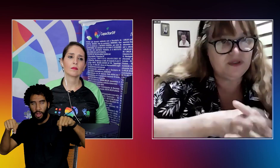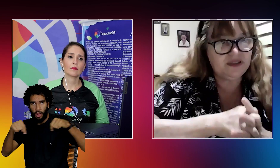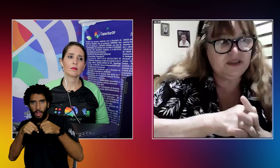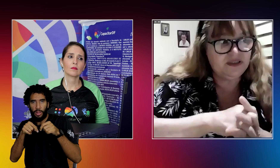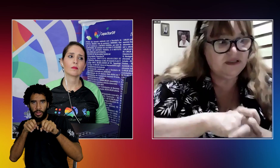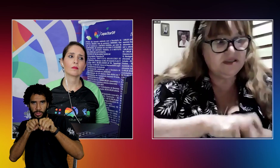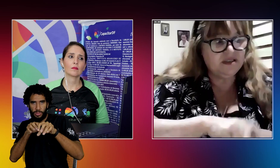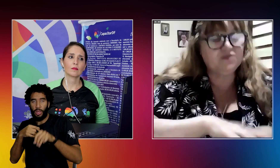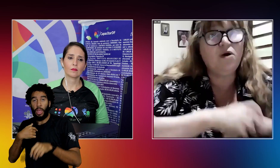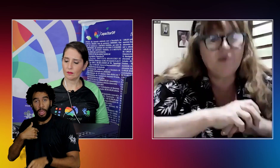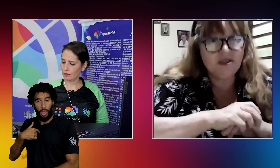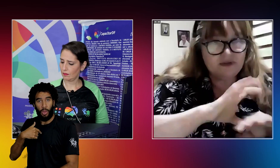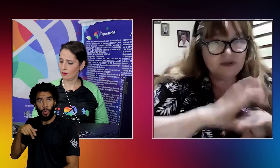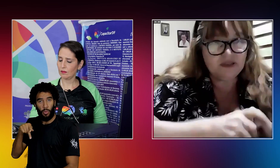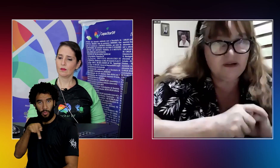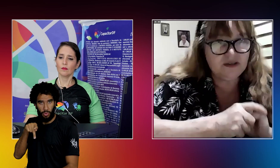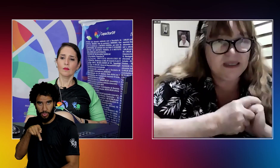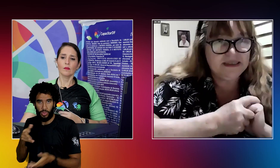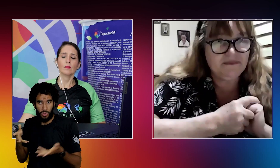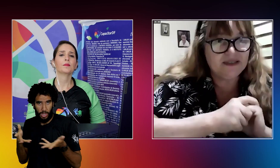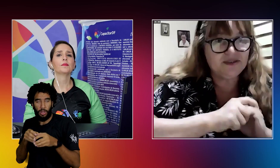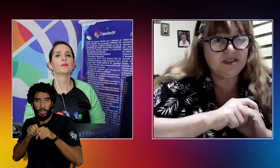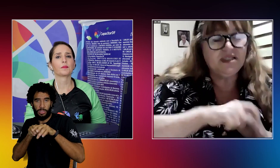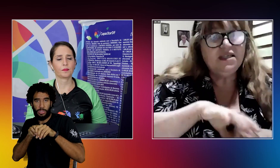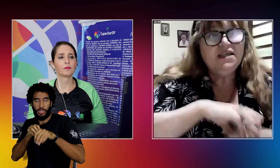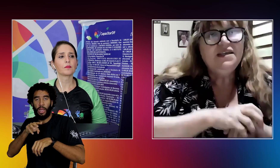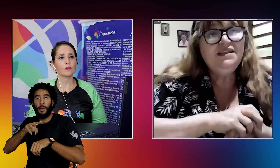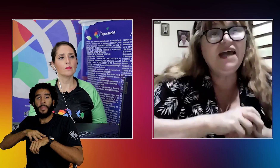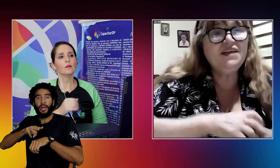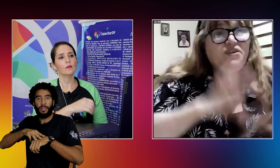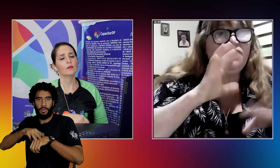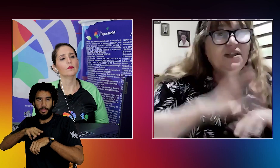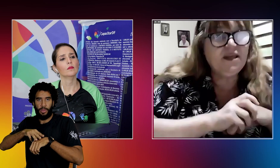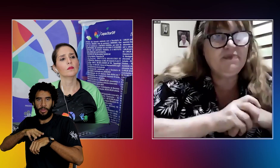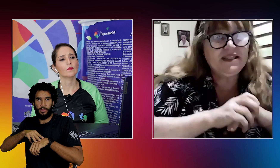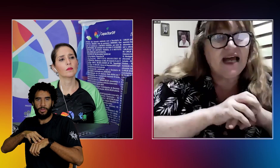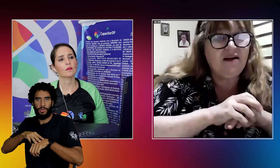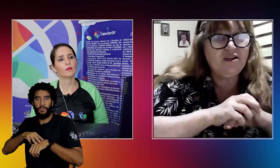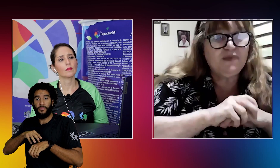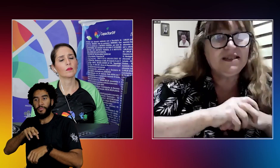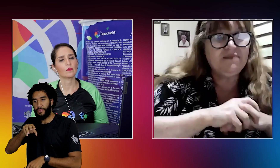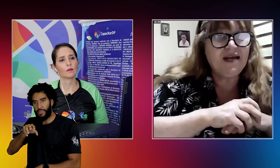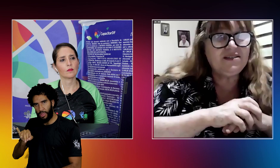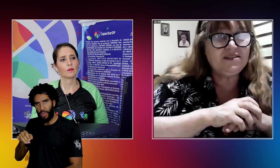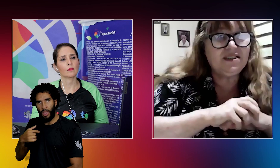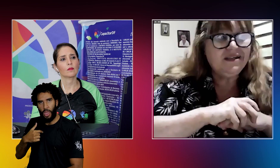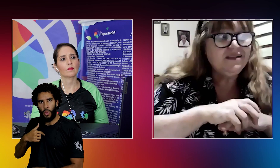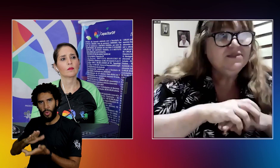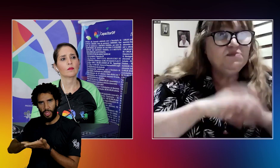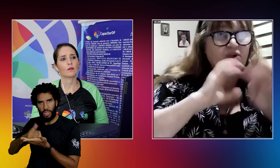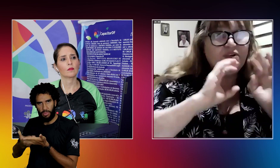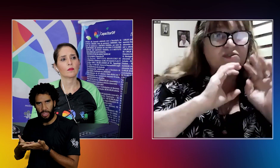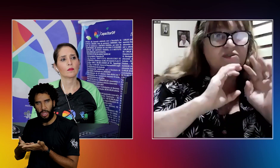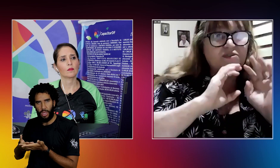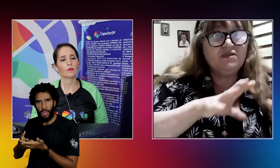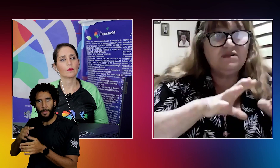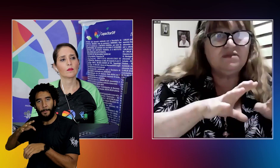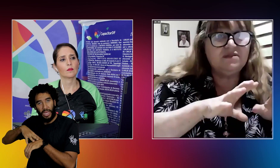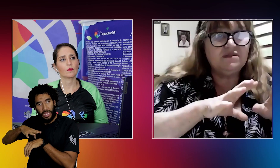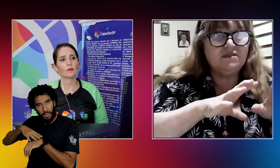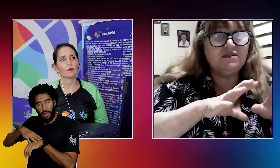professora atualmente estou dando aula de matemática. E aí, se eu for interpretar a aula de matemática, o